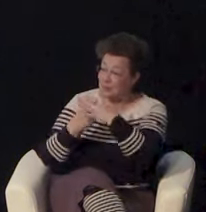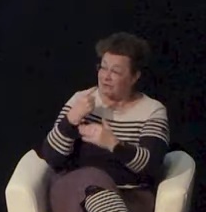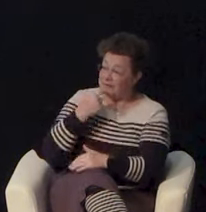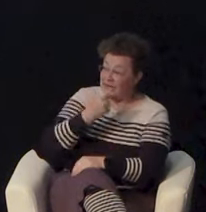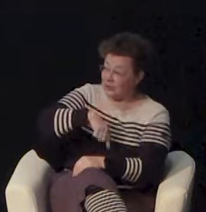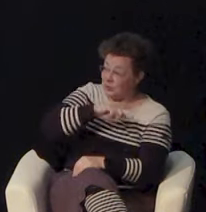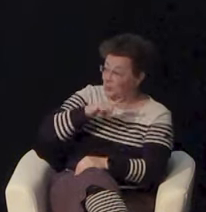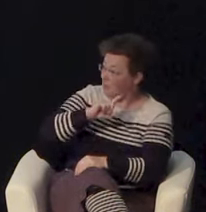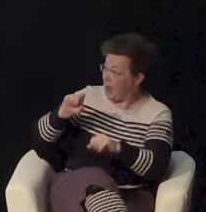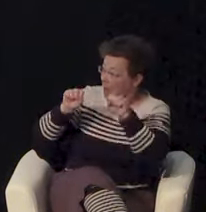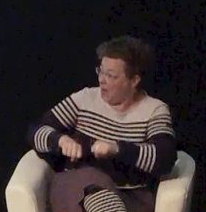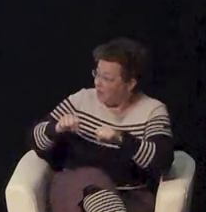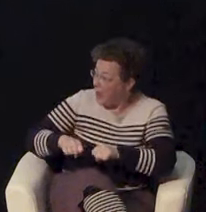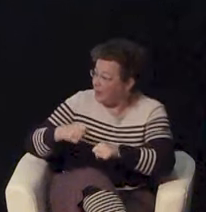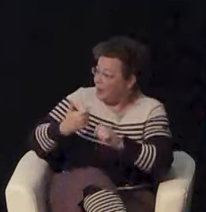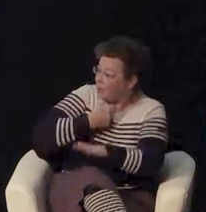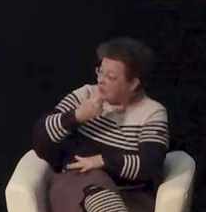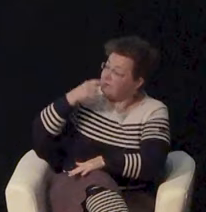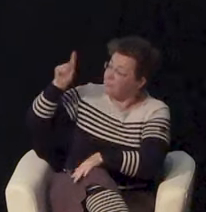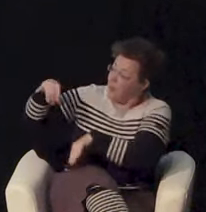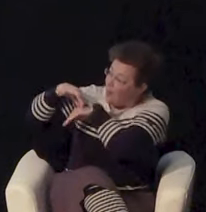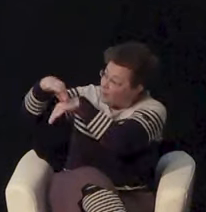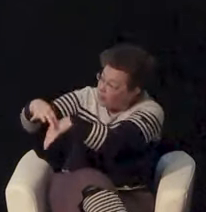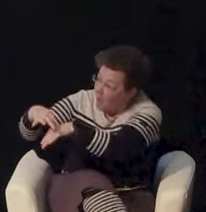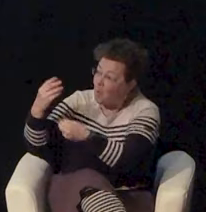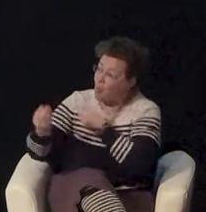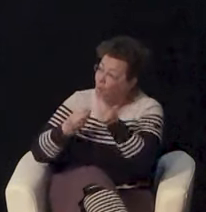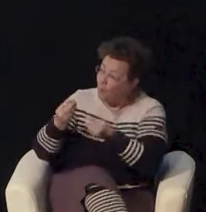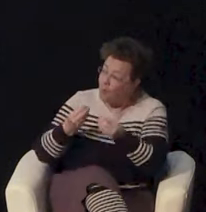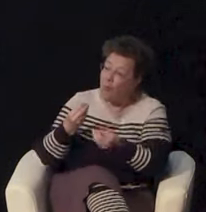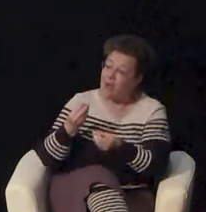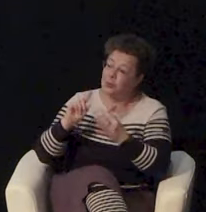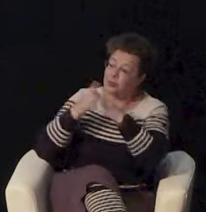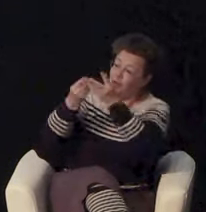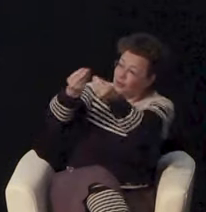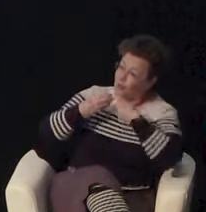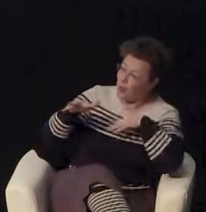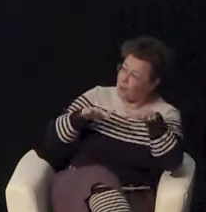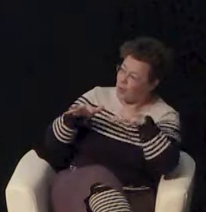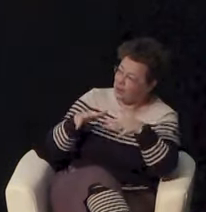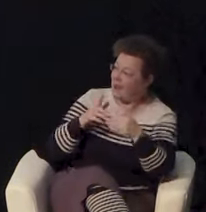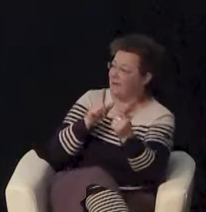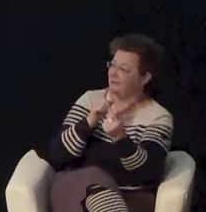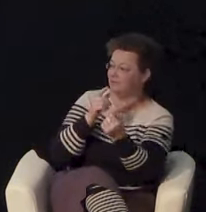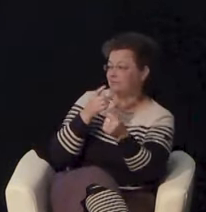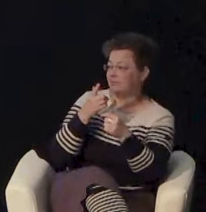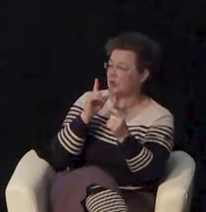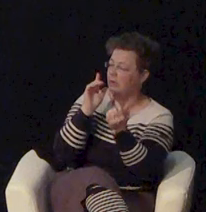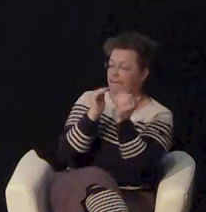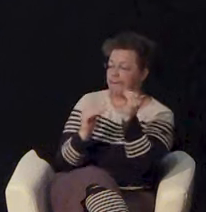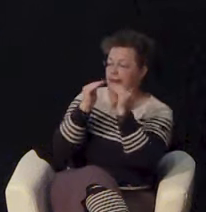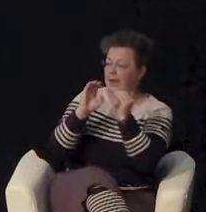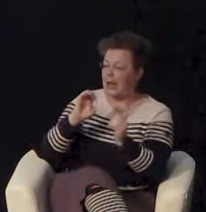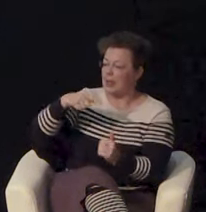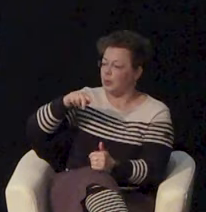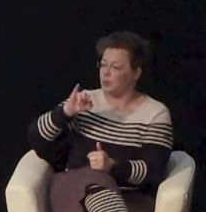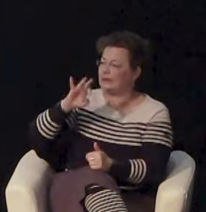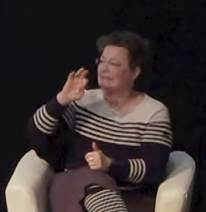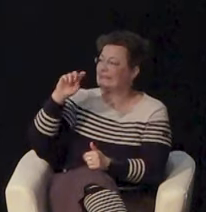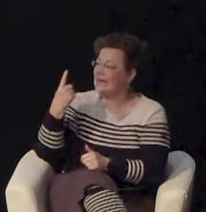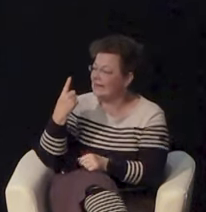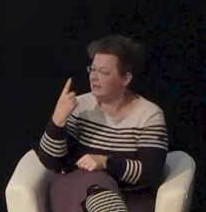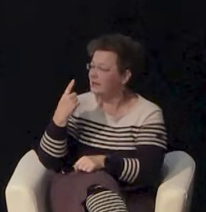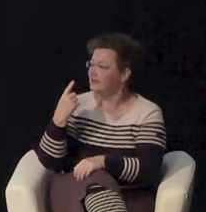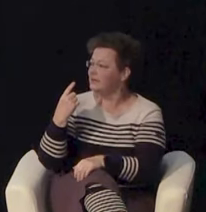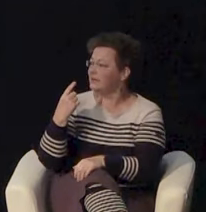finalement. L'intégration, est-ce que ça veut dire qu'on n'est pas capable d'être autonome dans notre vie, donc il faut être intégré dans la société pour qu'on